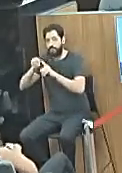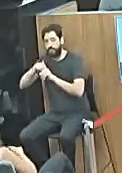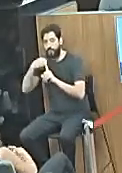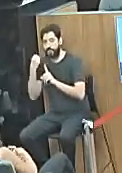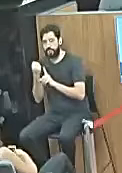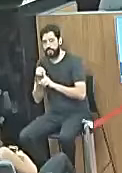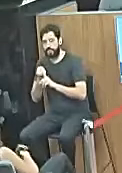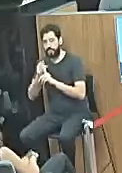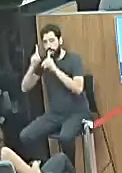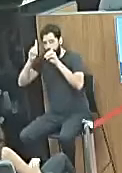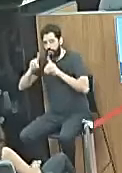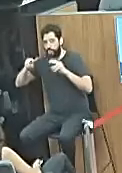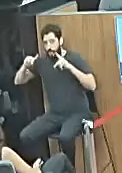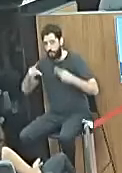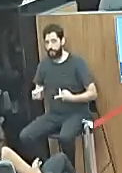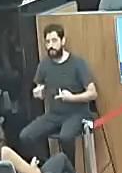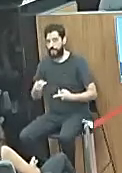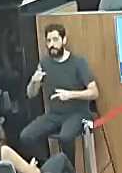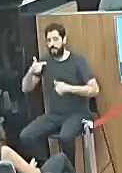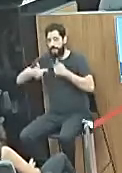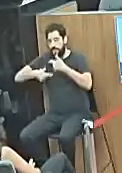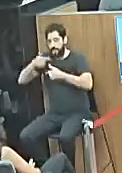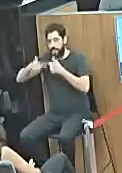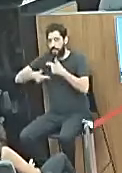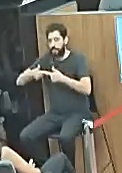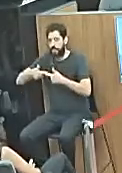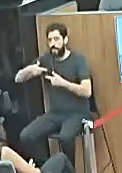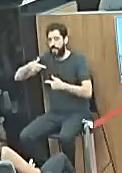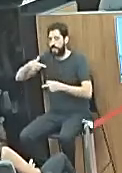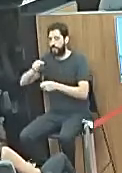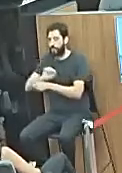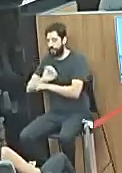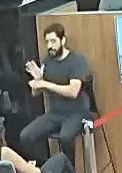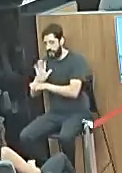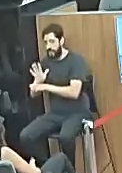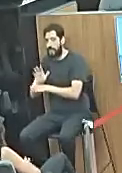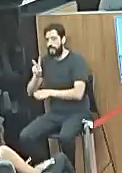relator do trabalho em montes claros vagina e araçuaí